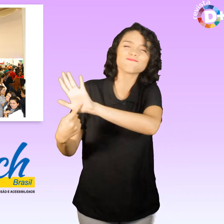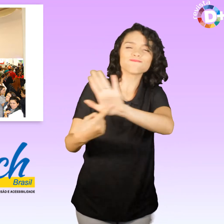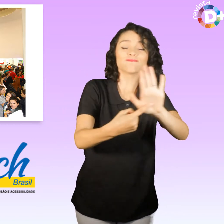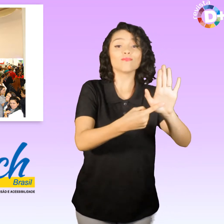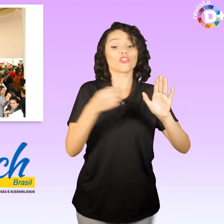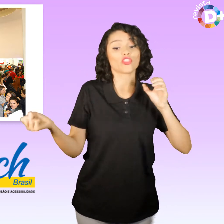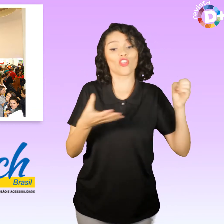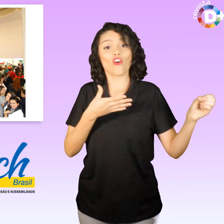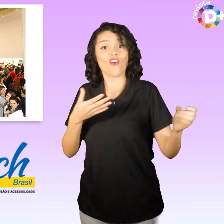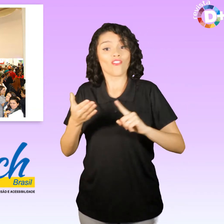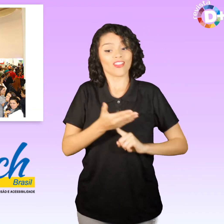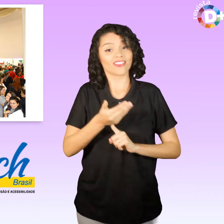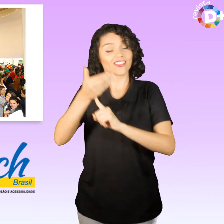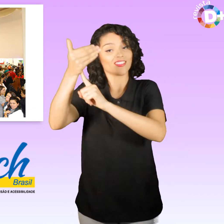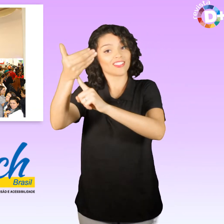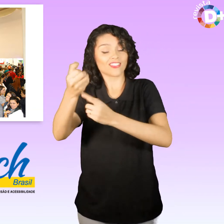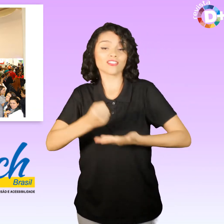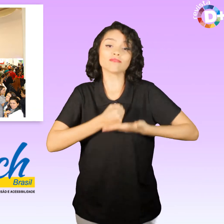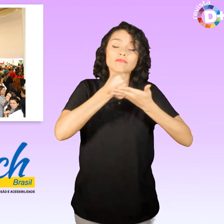de tecnologia assistiva, como